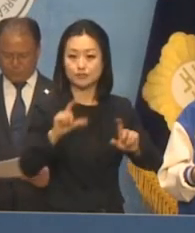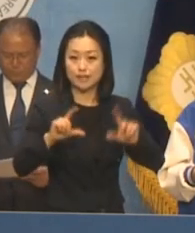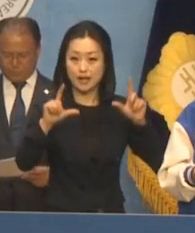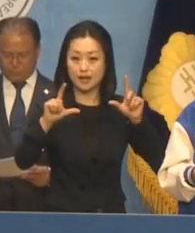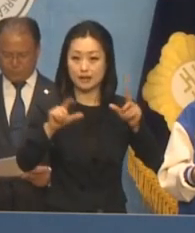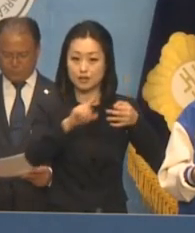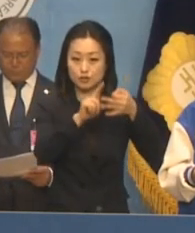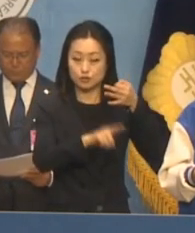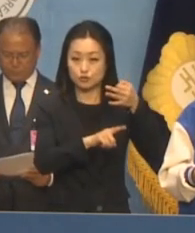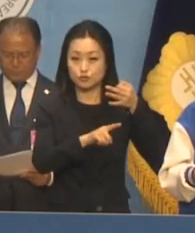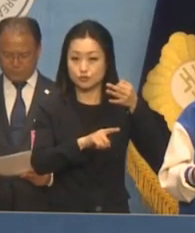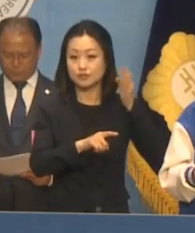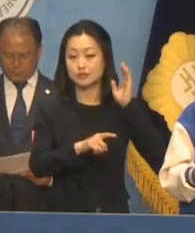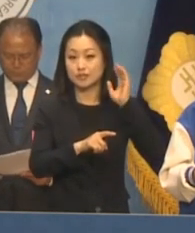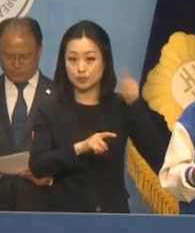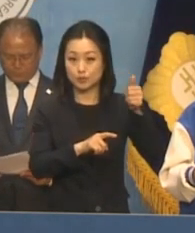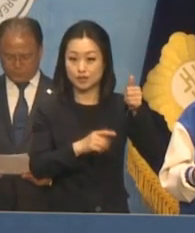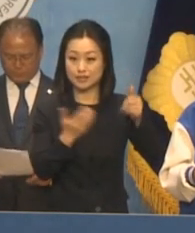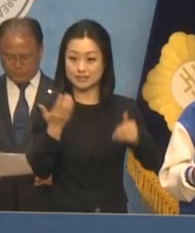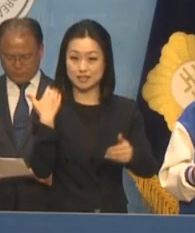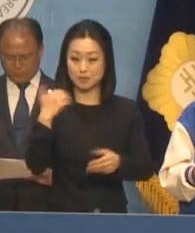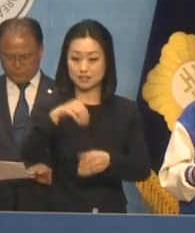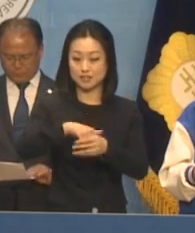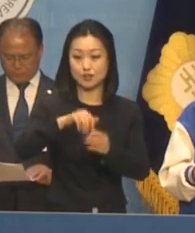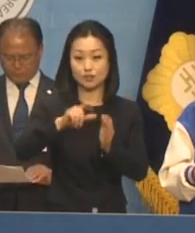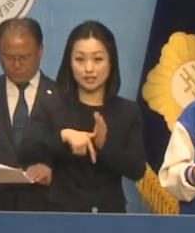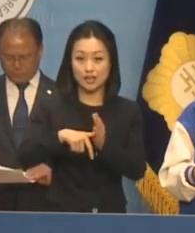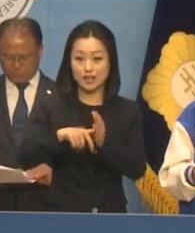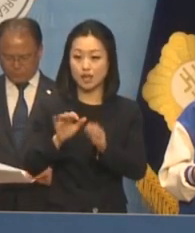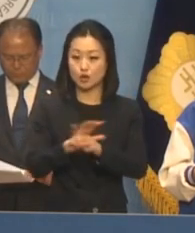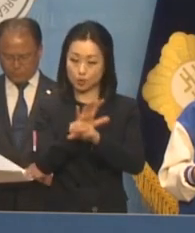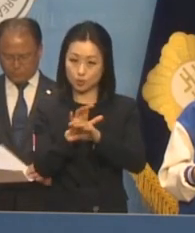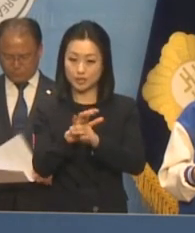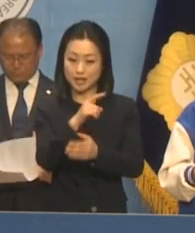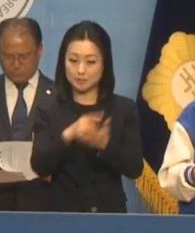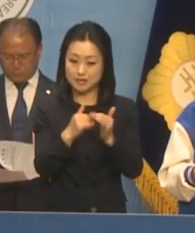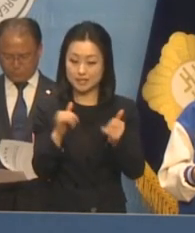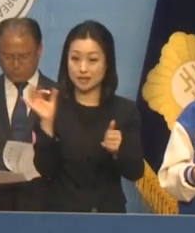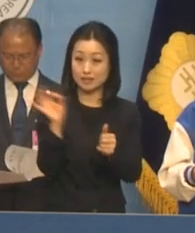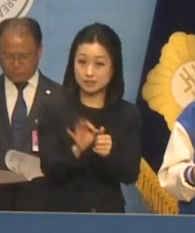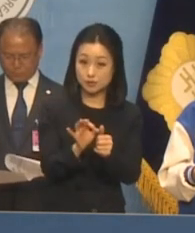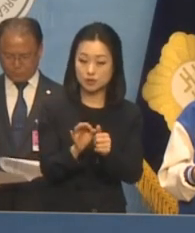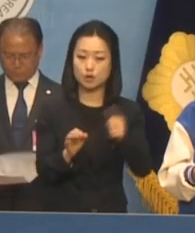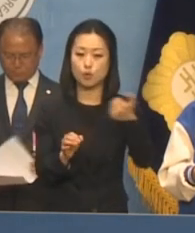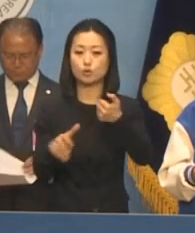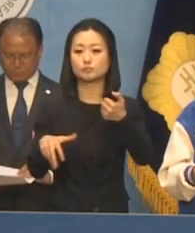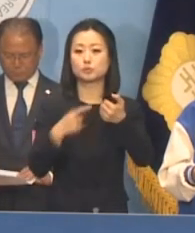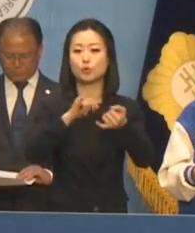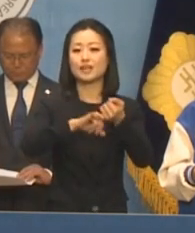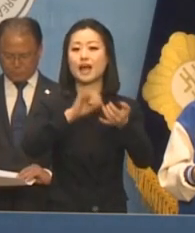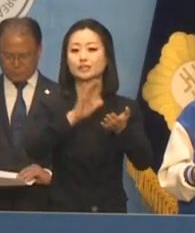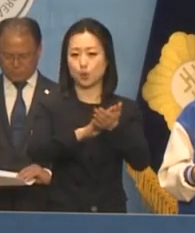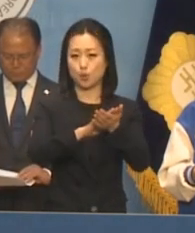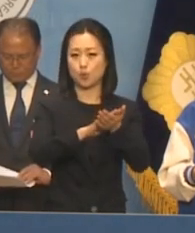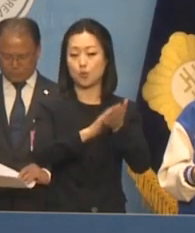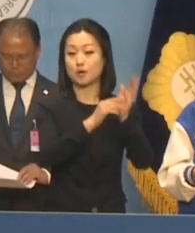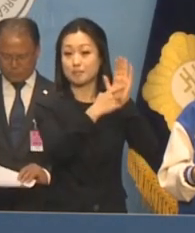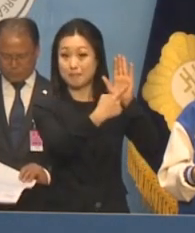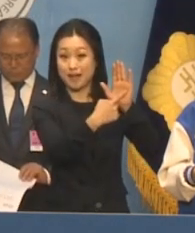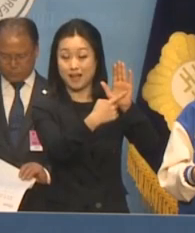지난 대선시기 소상공인 자영업자 코로나 손실 부상 50조원 약속을 당선되자마자